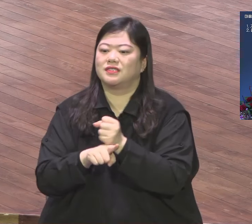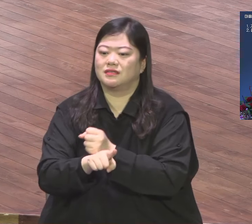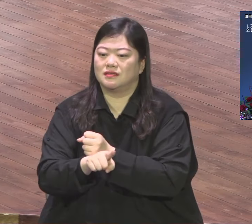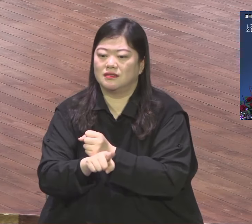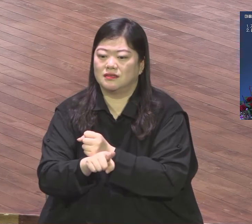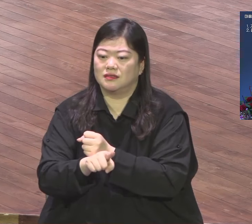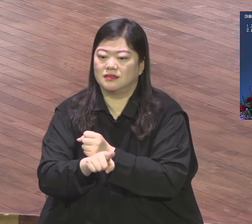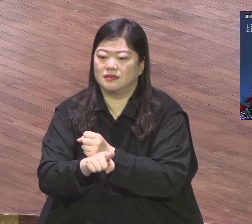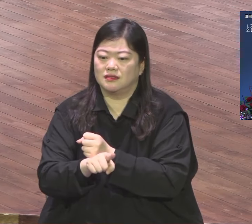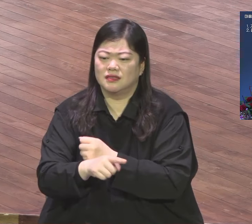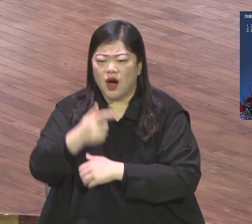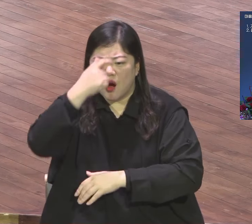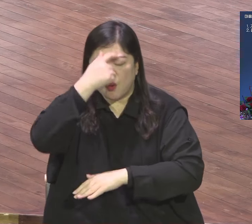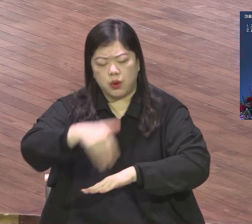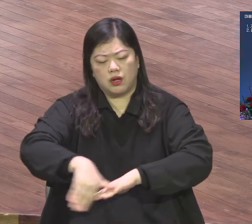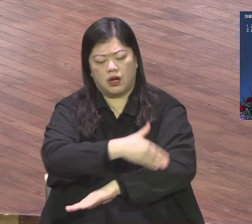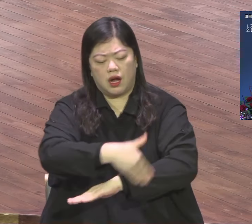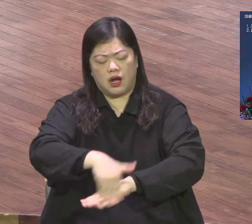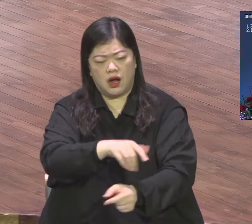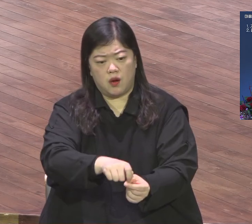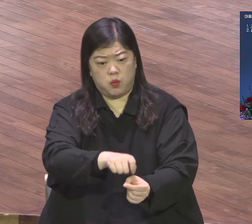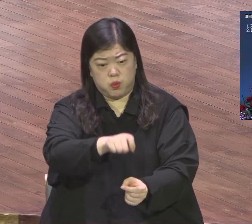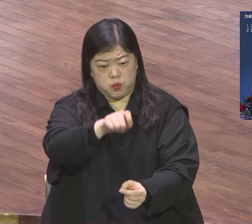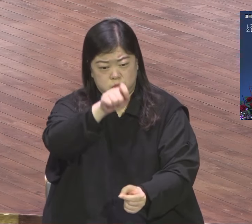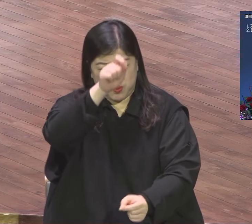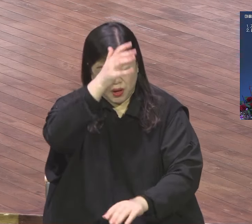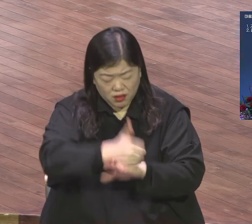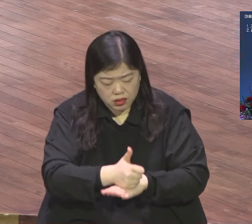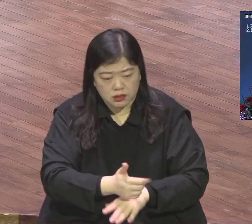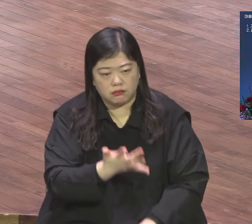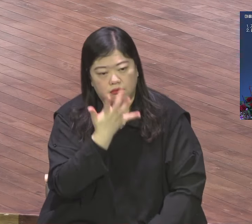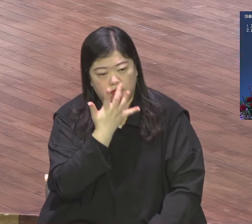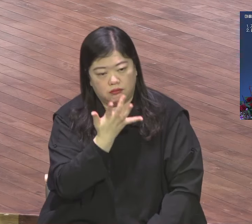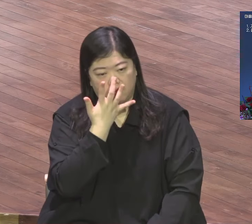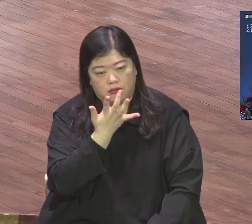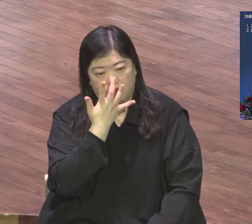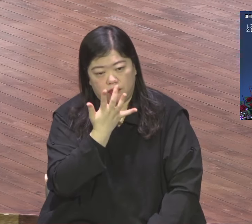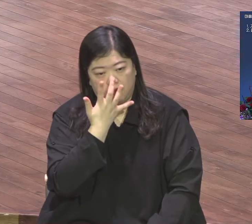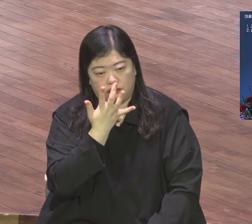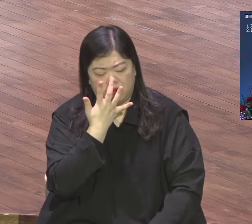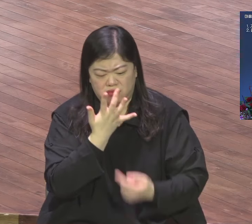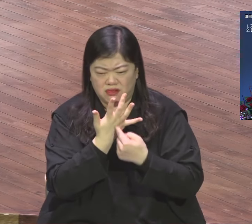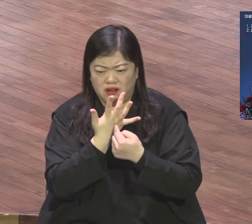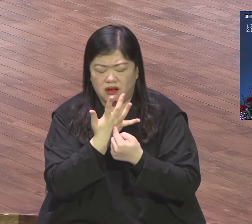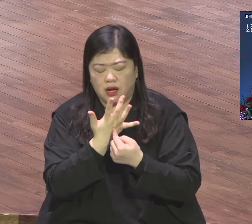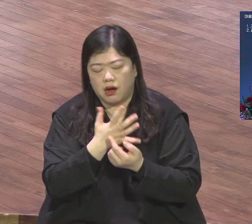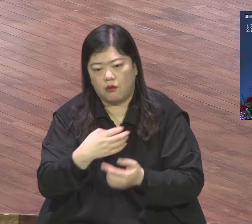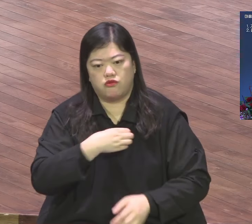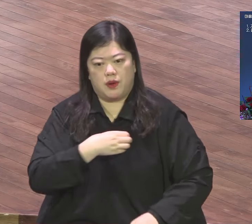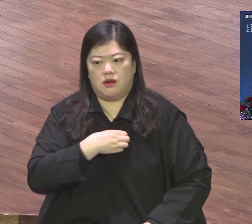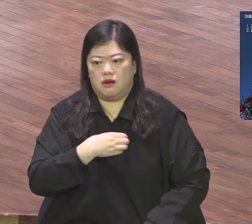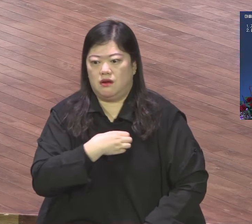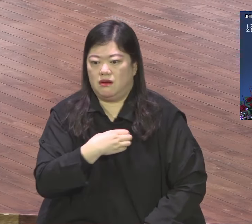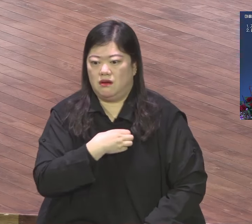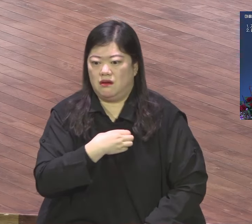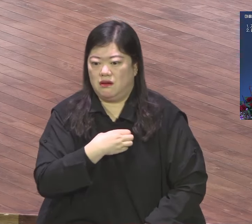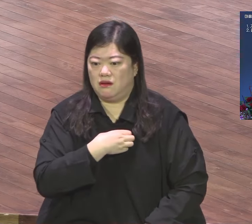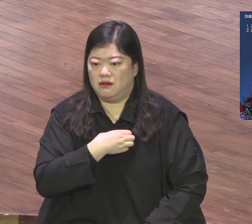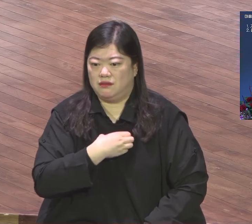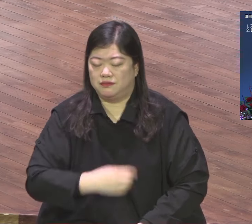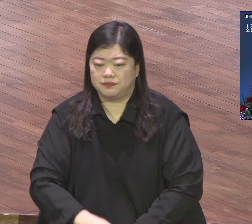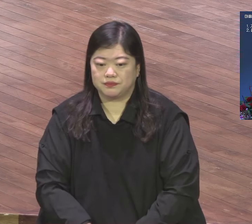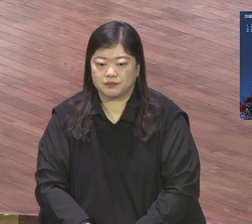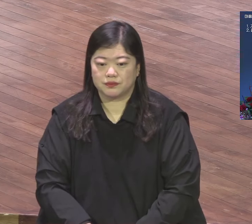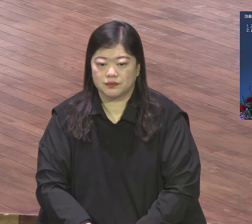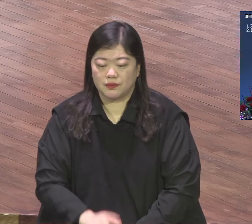감각이 없어. 종교. 여기서 마음이 둔해지면 안 되는데 이거 마음을 깨우치는 거지 성찬이. 사도